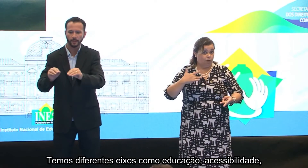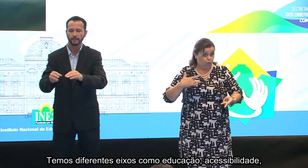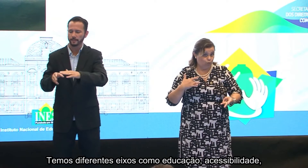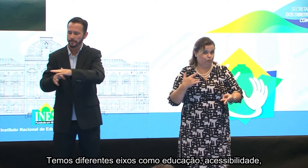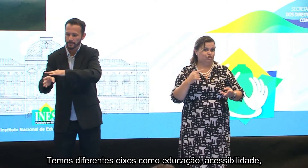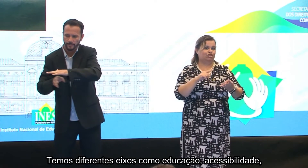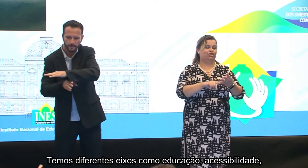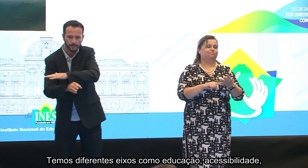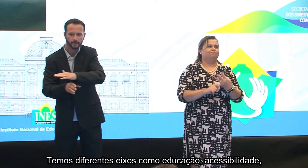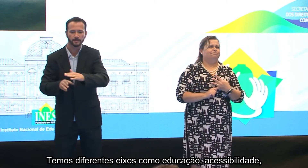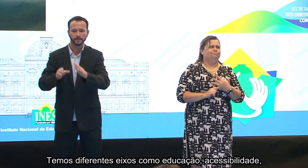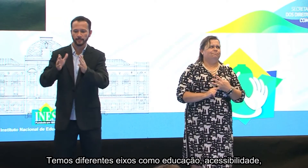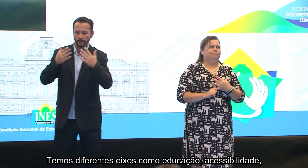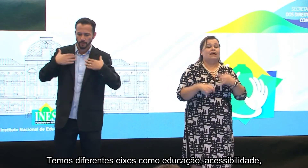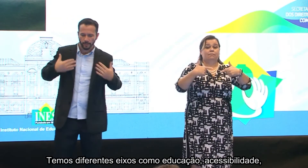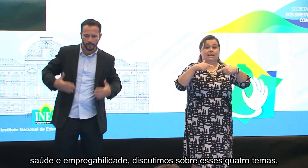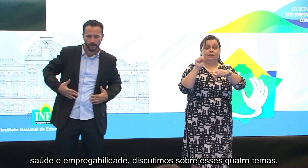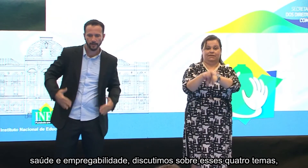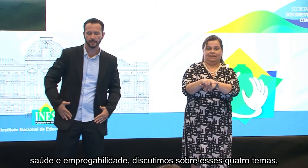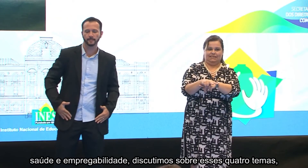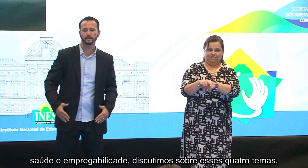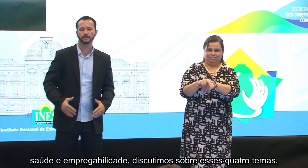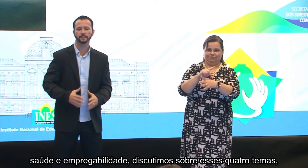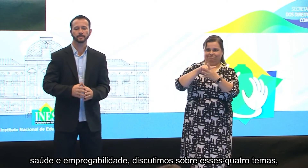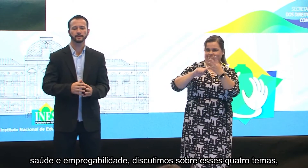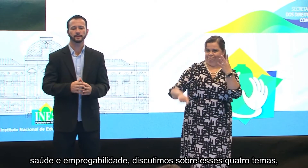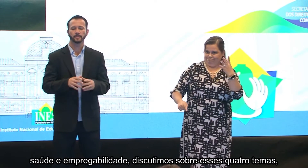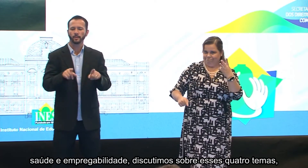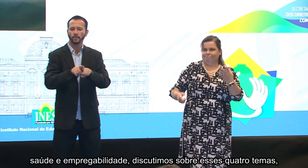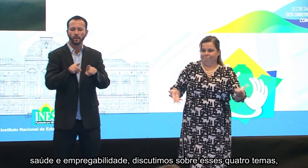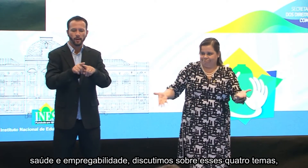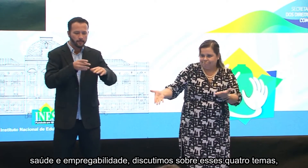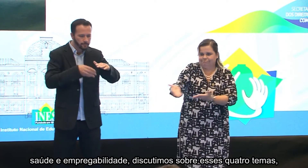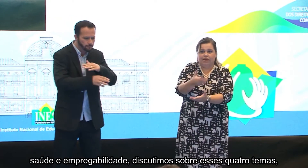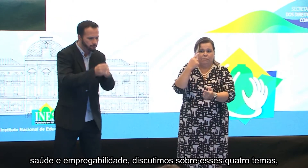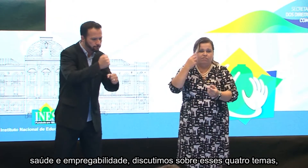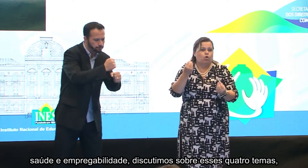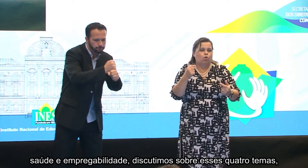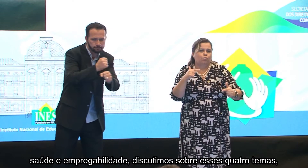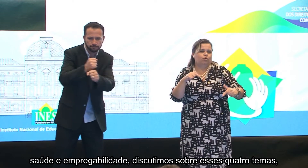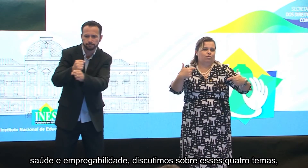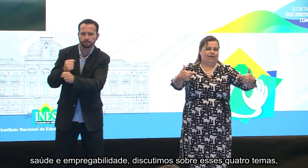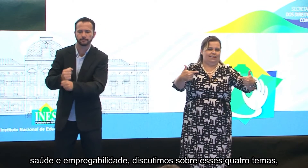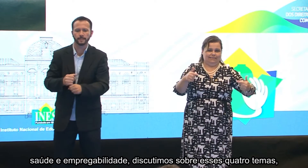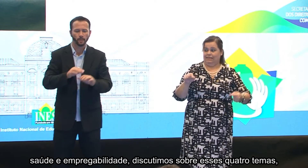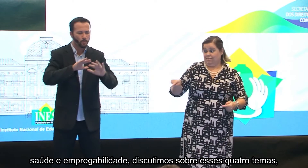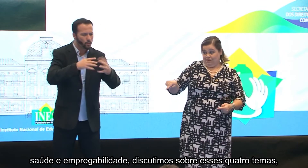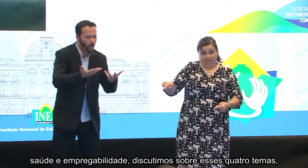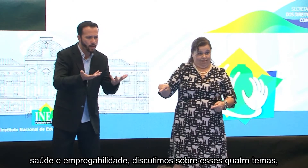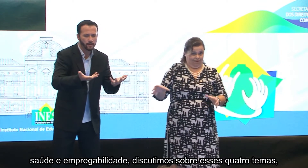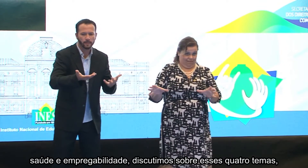como educação, acessibilidade, saúde e empregabilidade. Então discutimos sobre esses 4 temas.